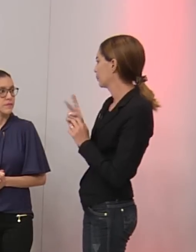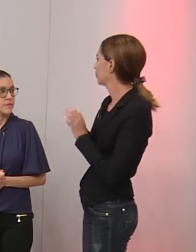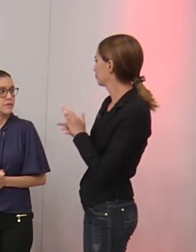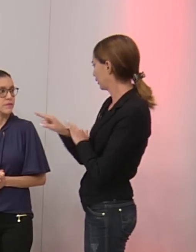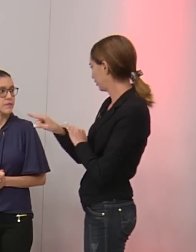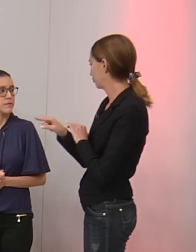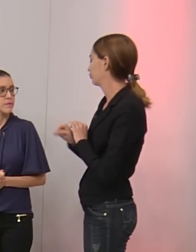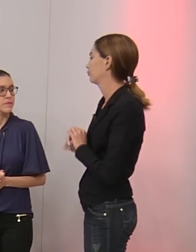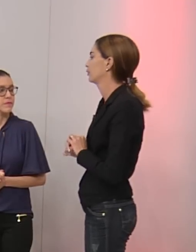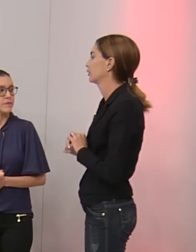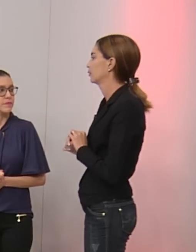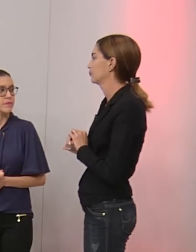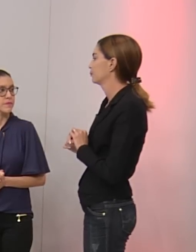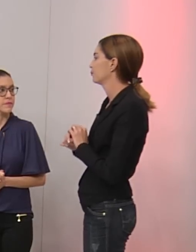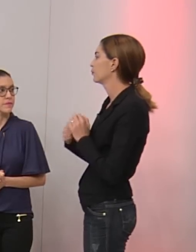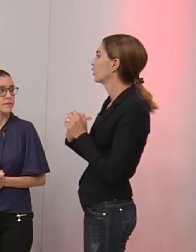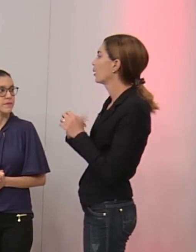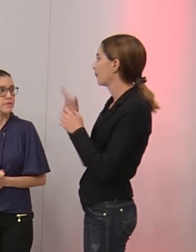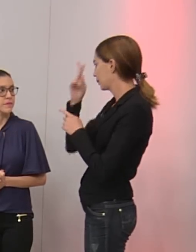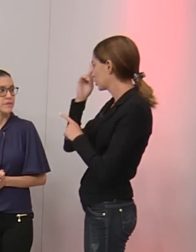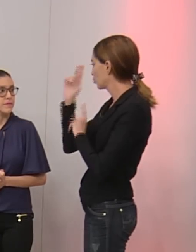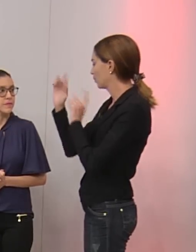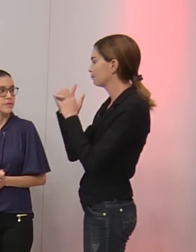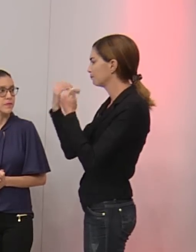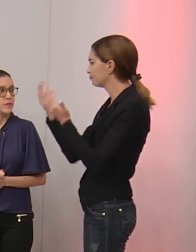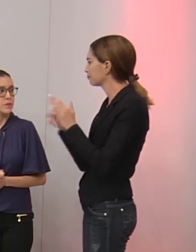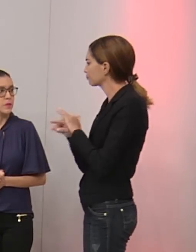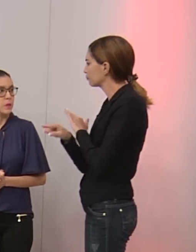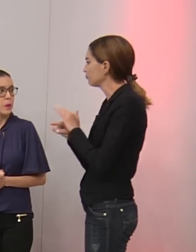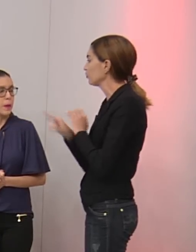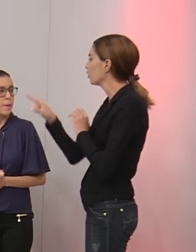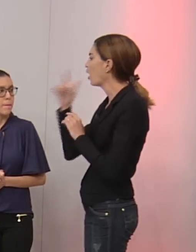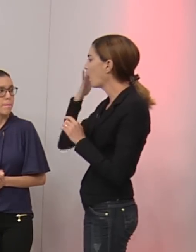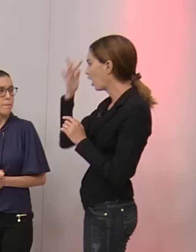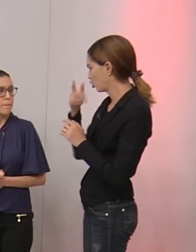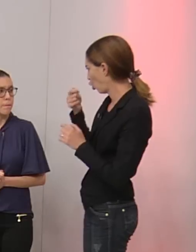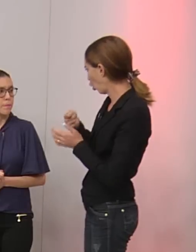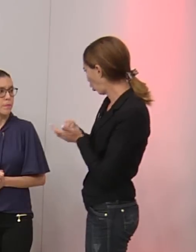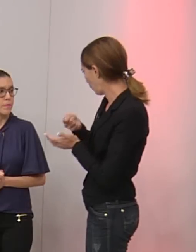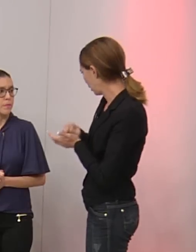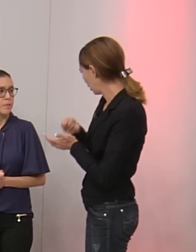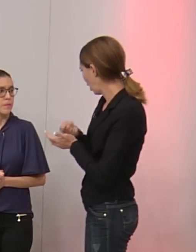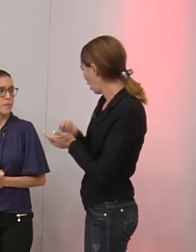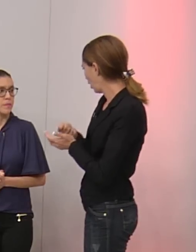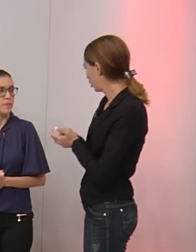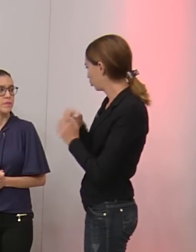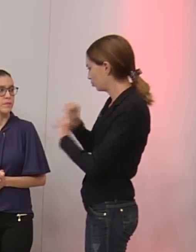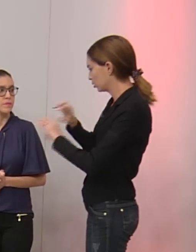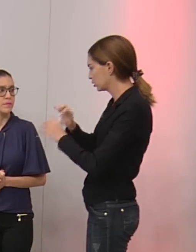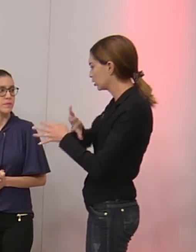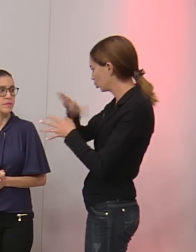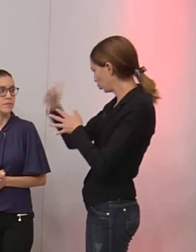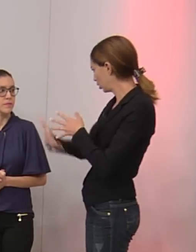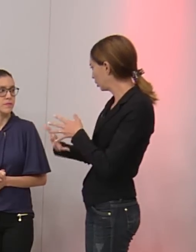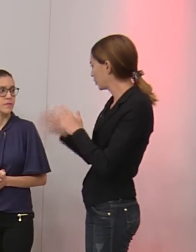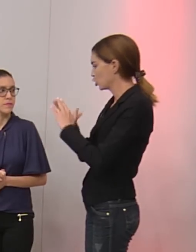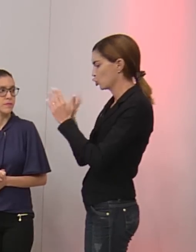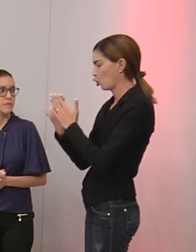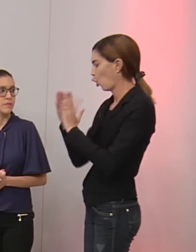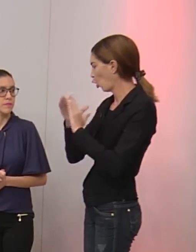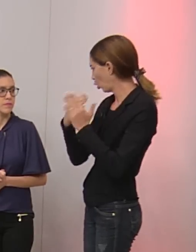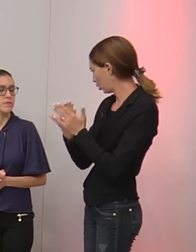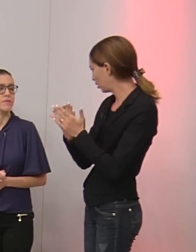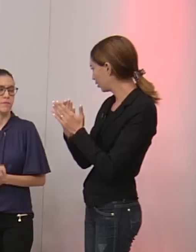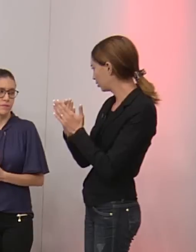pergunta da enquete, a gente está perguntando ao público se eles acham que a obrigatoriedade do ensino de Libras em todas as escolas do